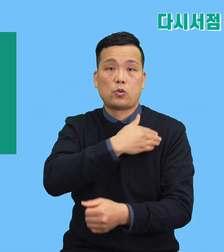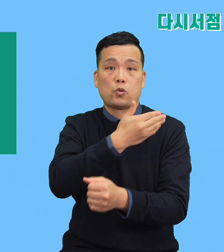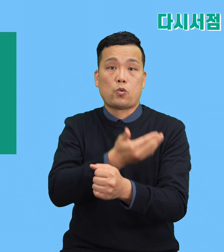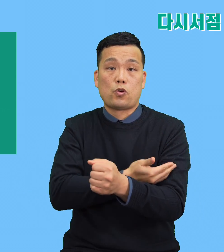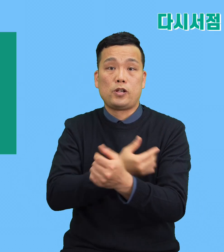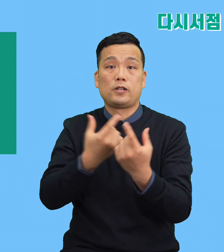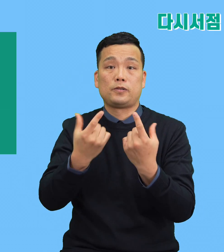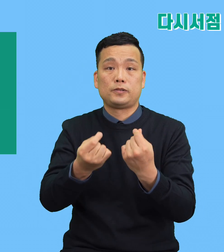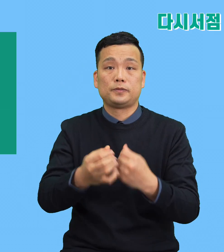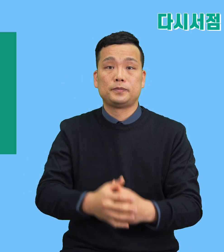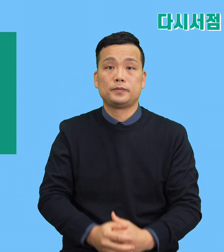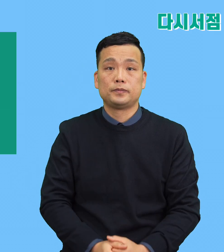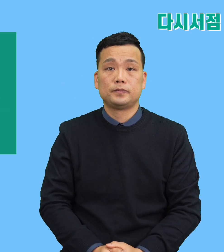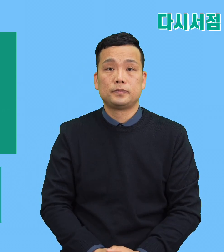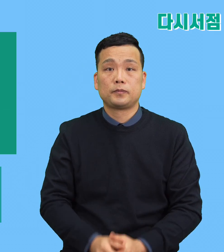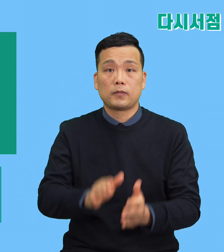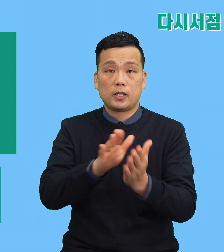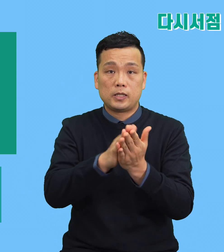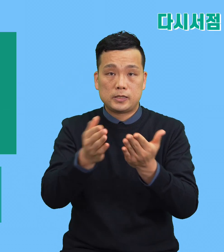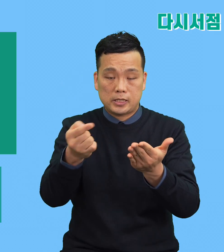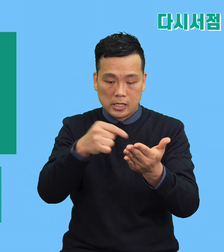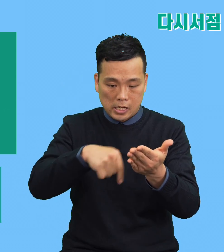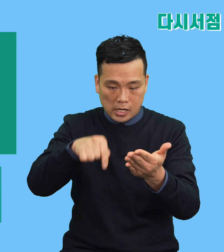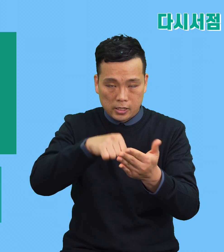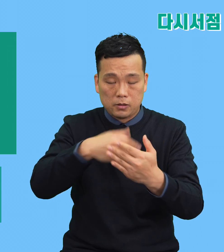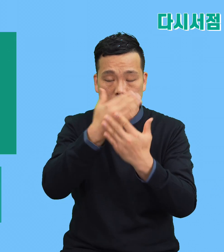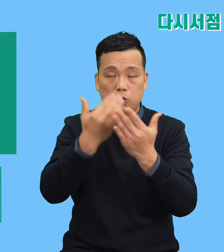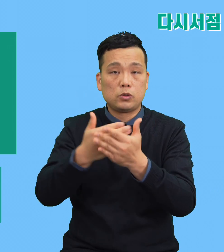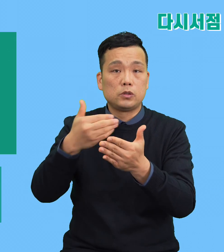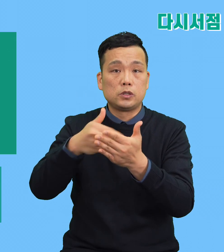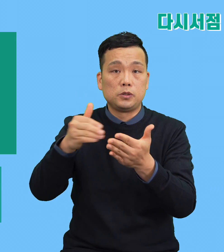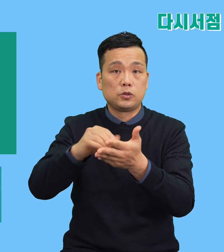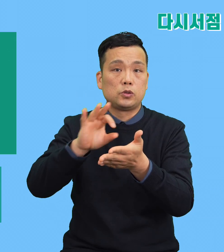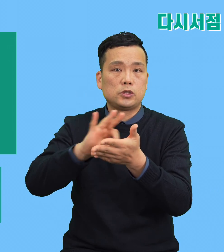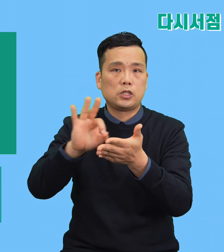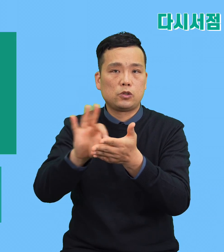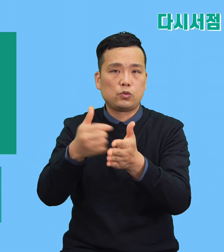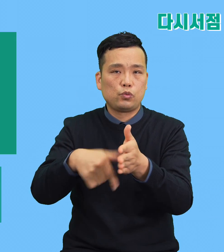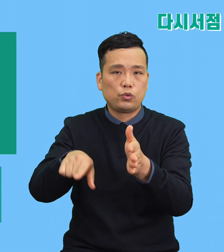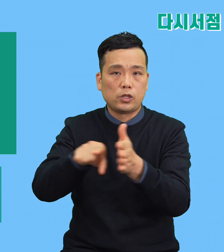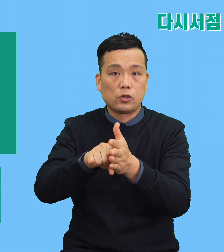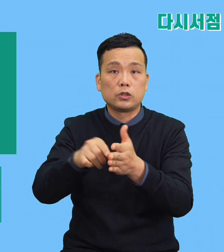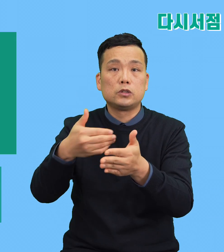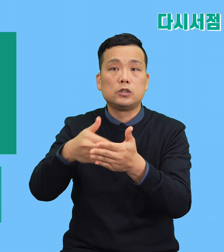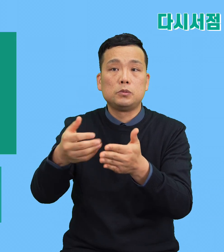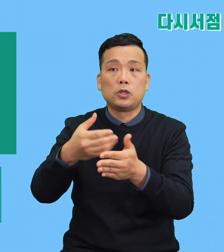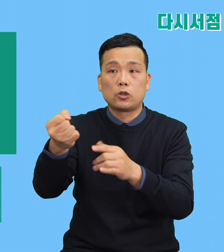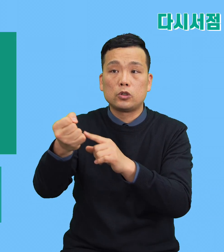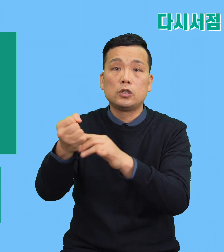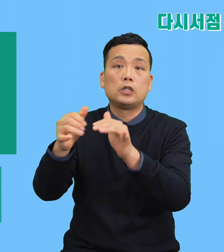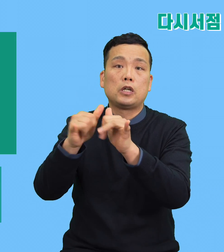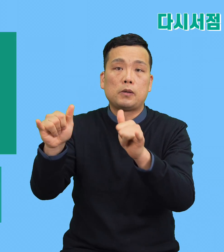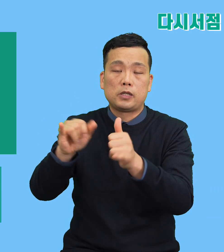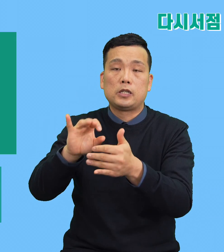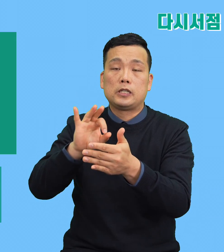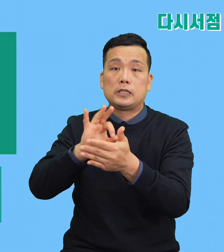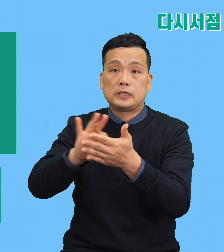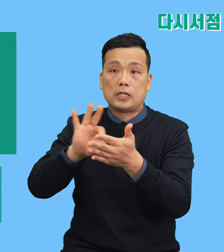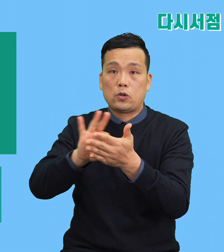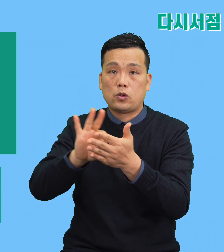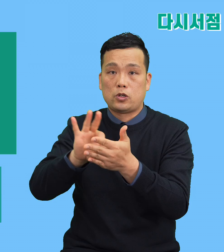권리입니다. 책 안에 들어가는 이미지를 사용할 때도 그 이미지 주인의 허락을 맡아야